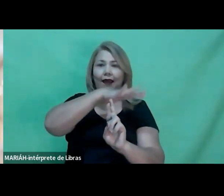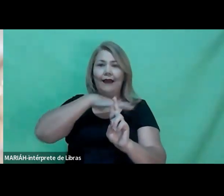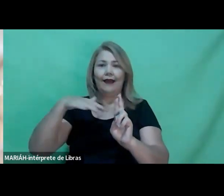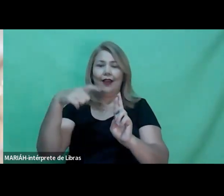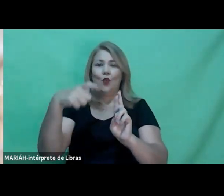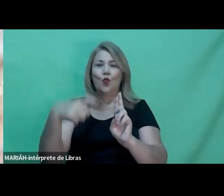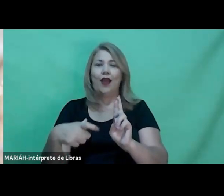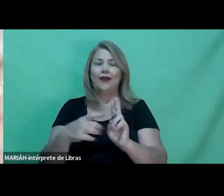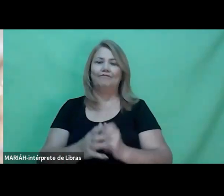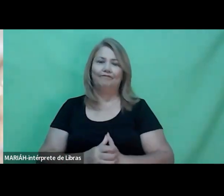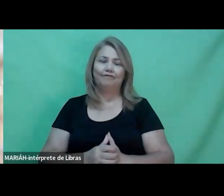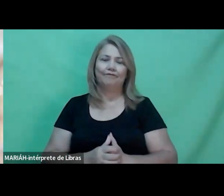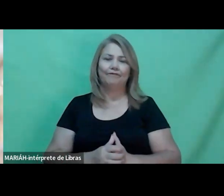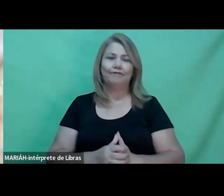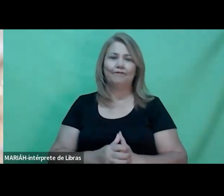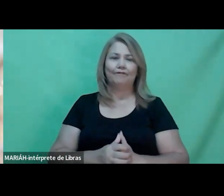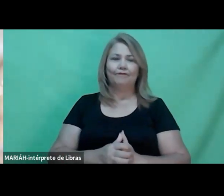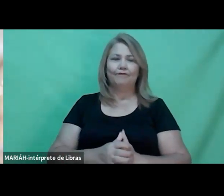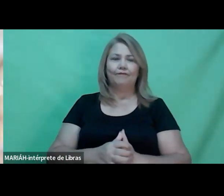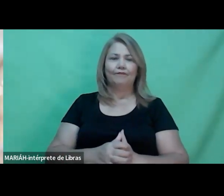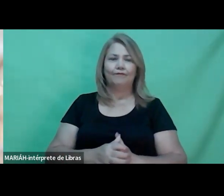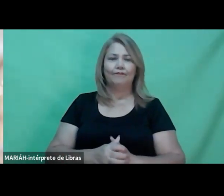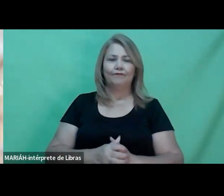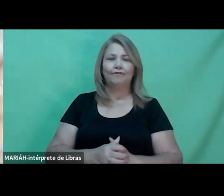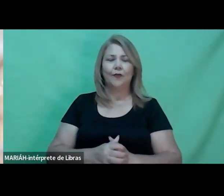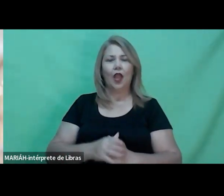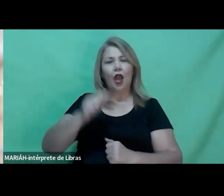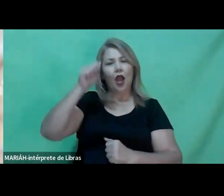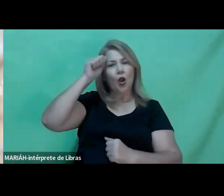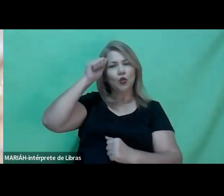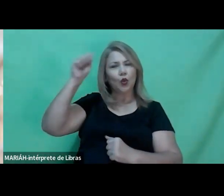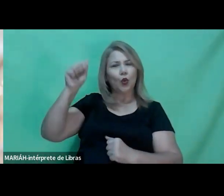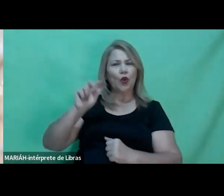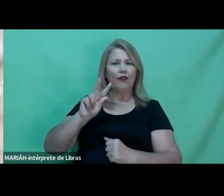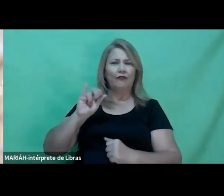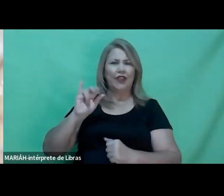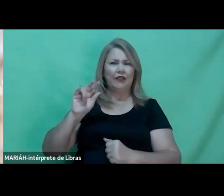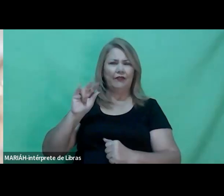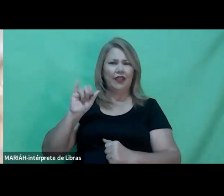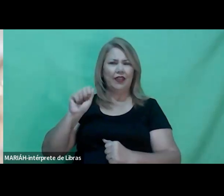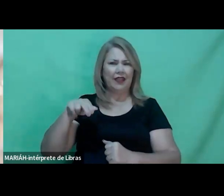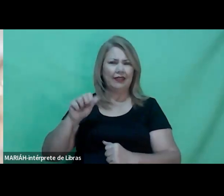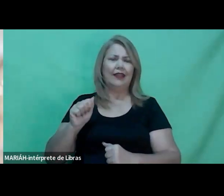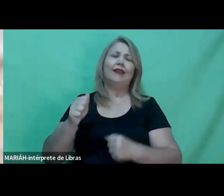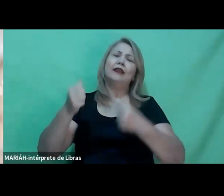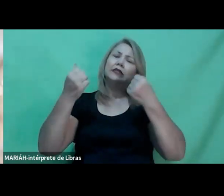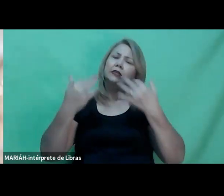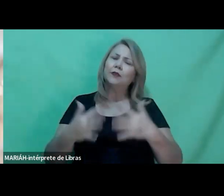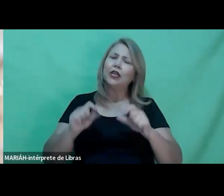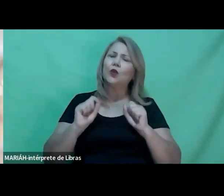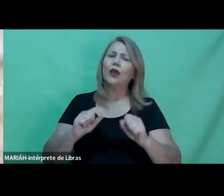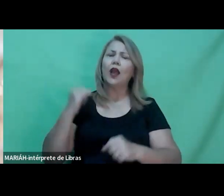Viviana burad pueden referenciar nos indica la importancia de informar